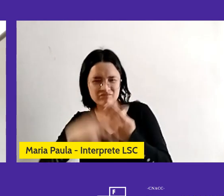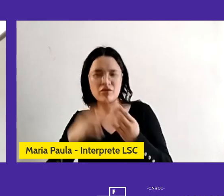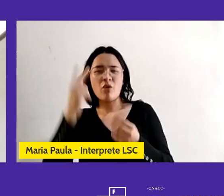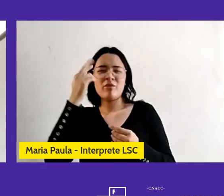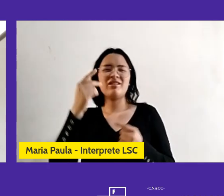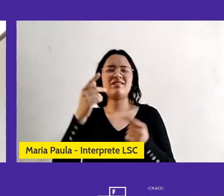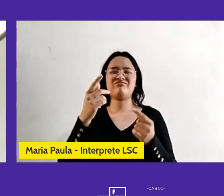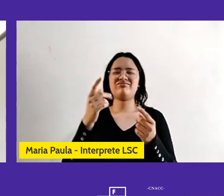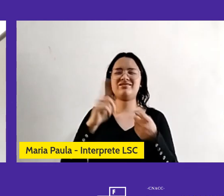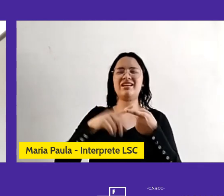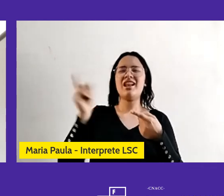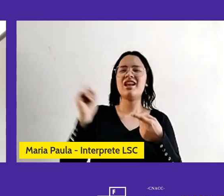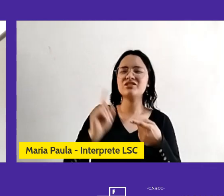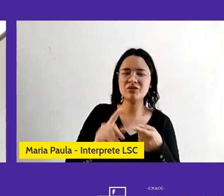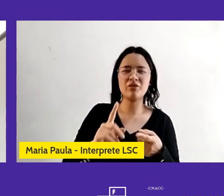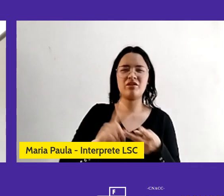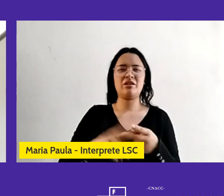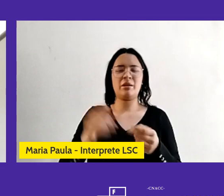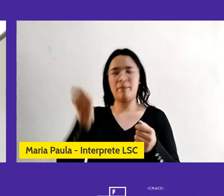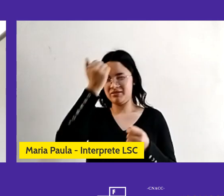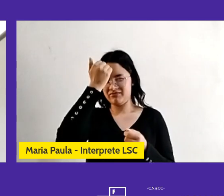es lo principal,